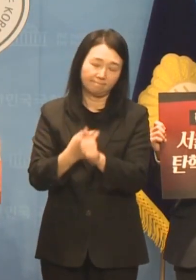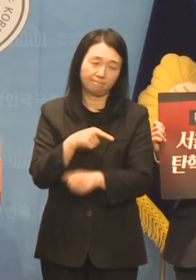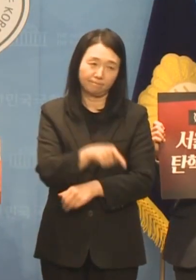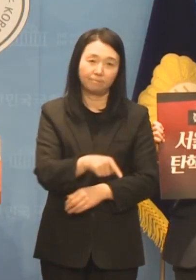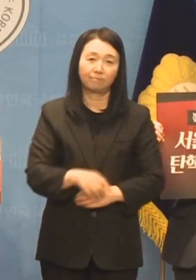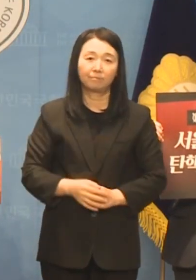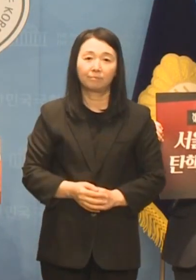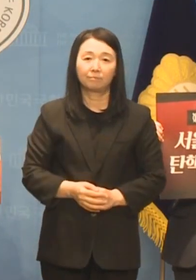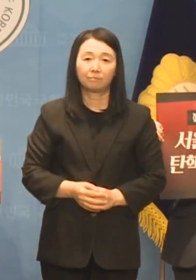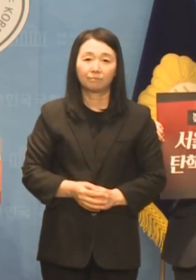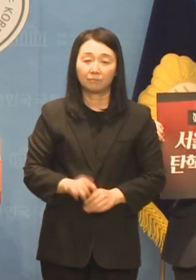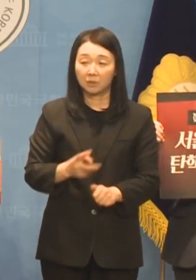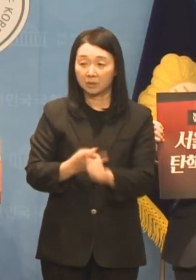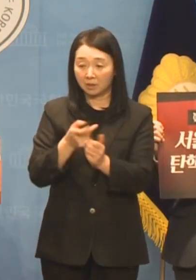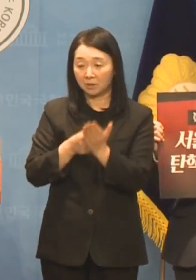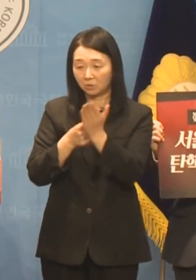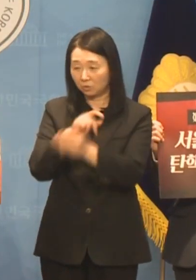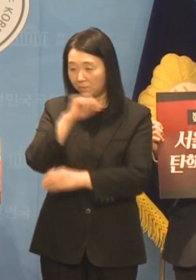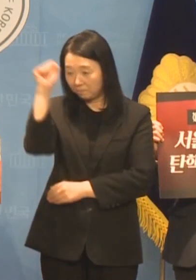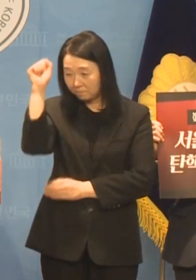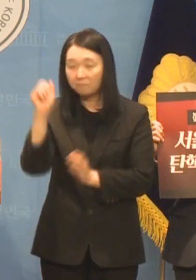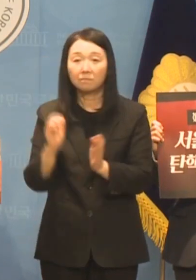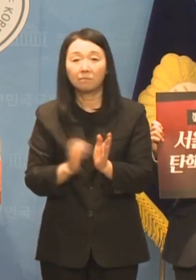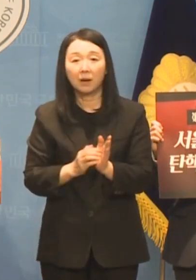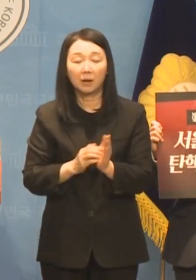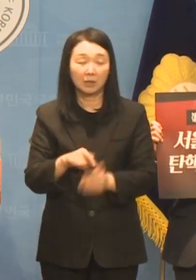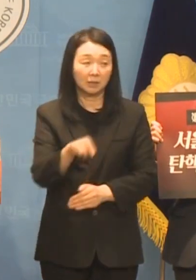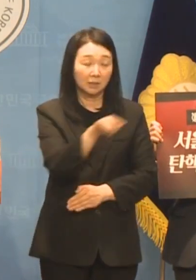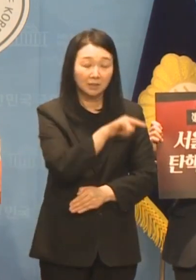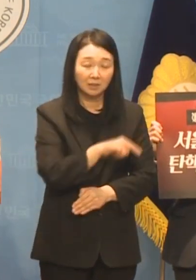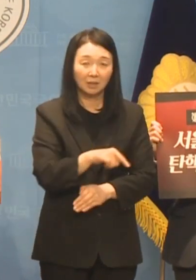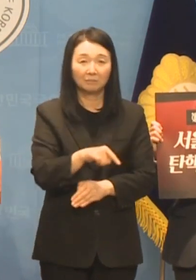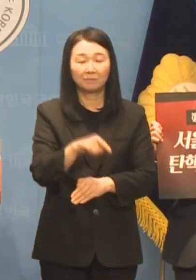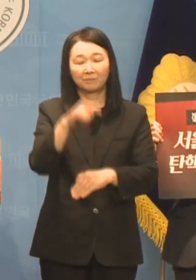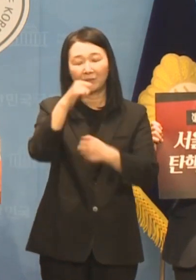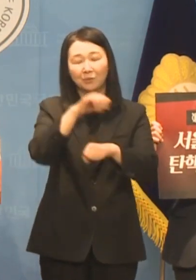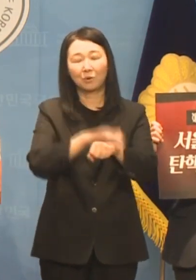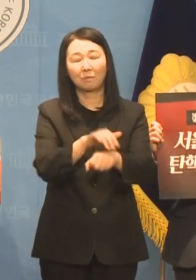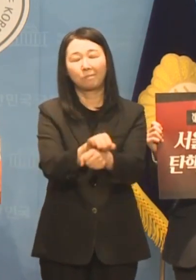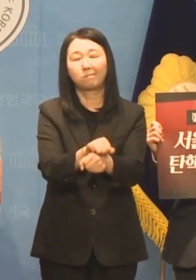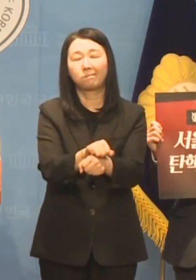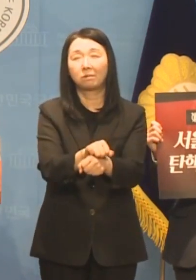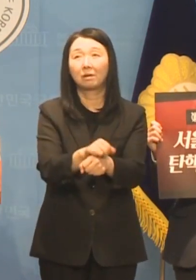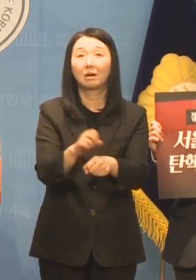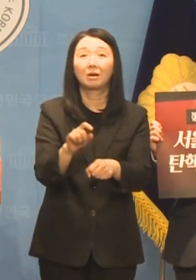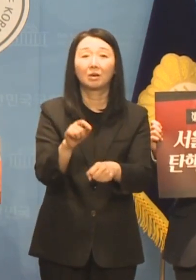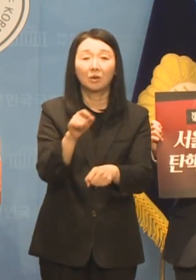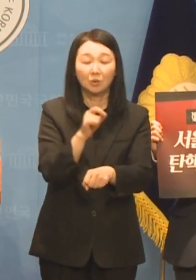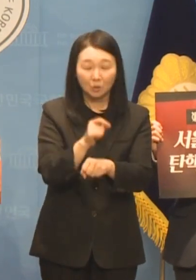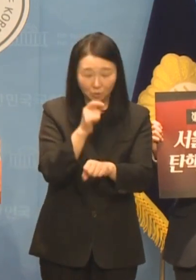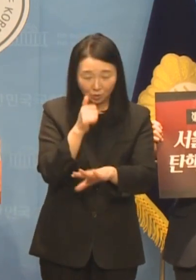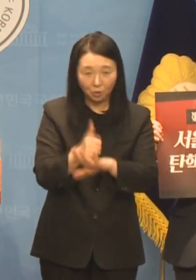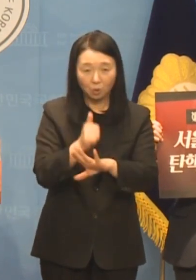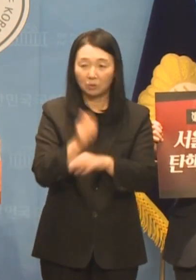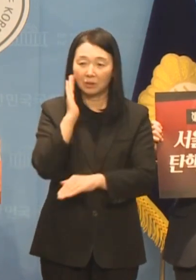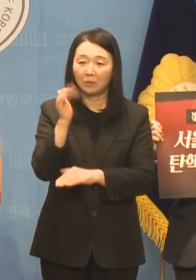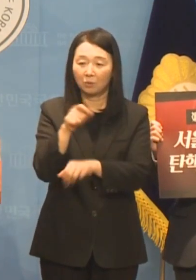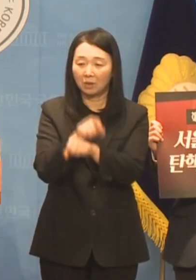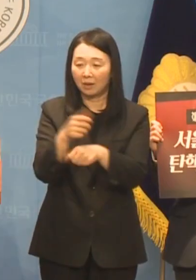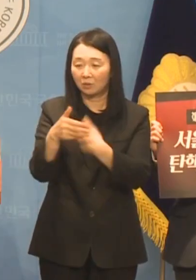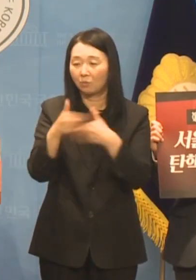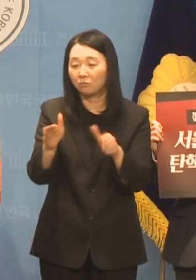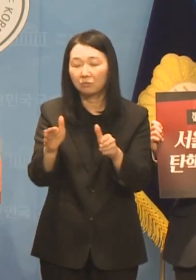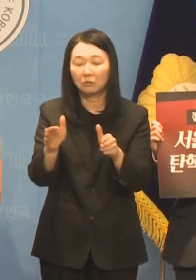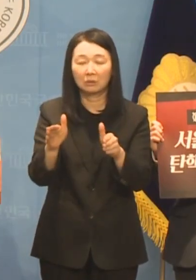자행합니다. 탄핵소추안이 통과되면 이들의 손과 발은 꽁꽁 묶여 행정부가 정상적 기능을 하지